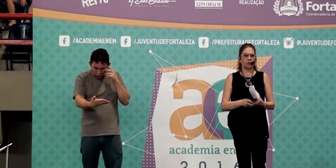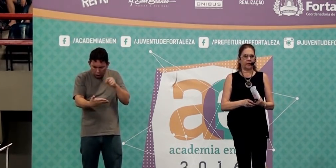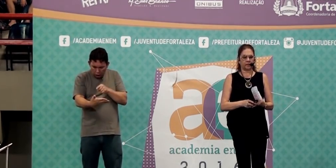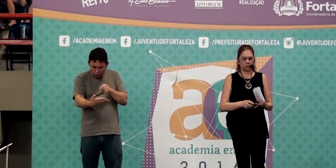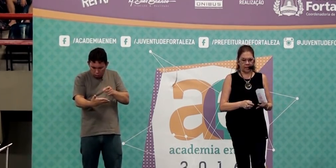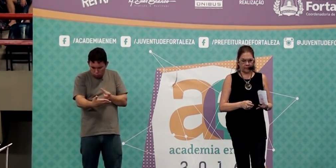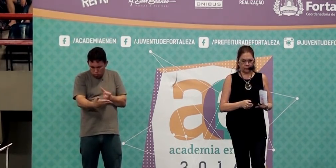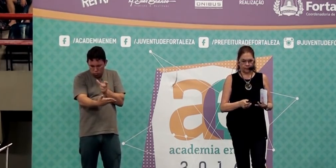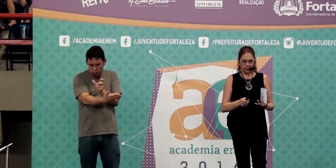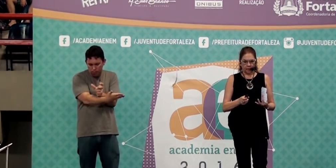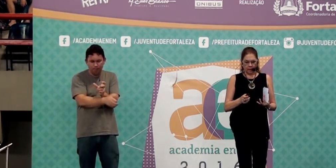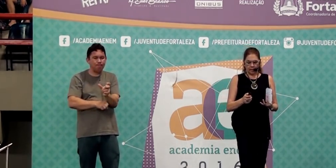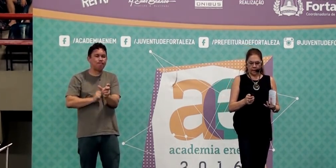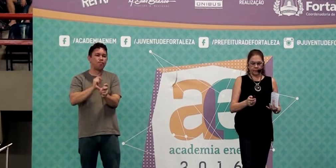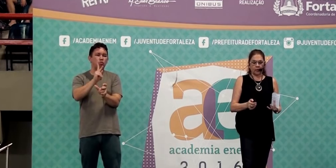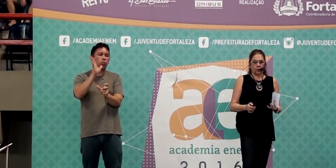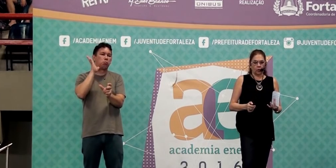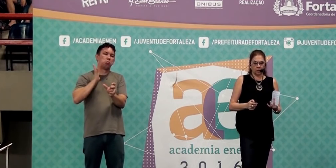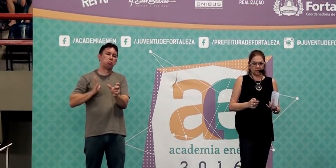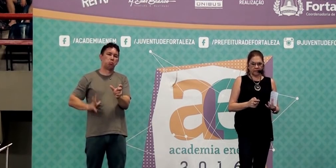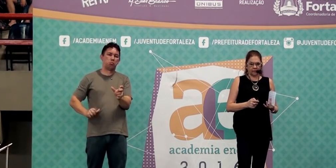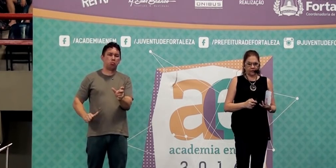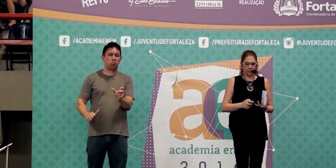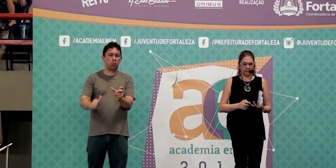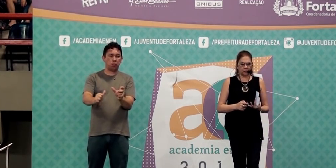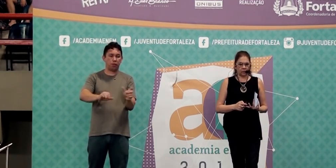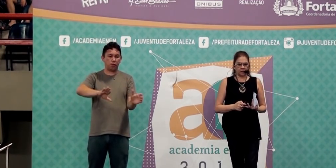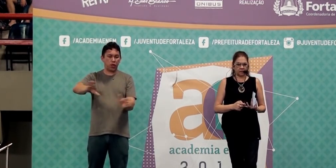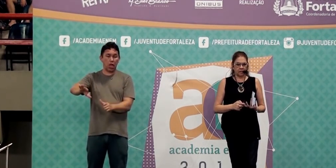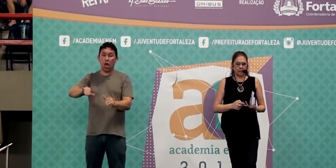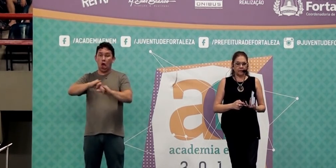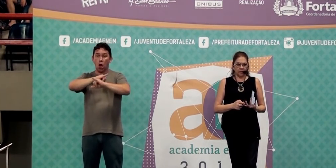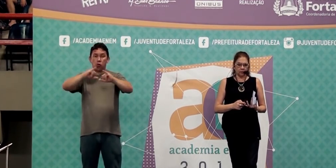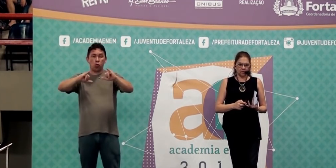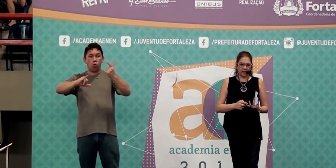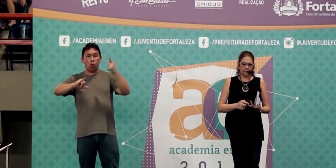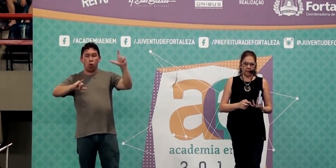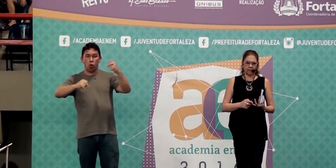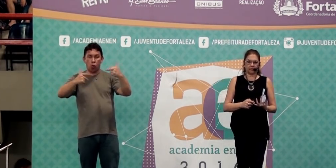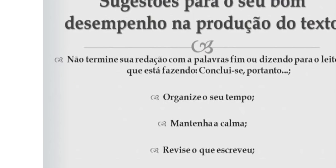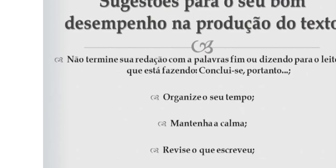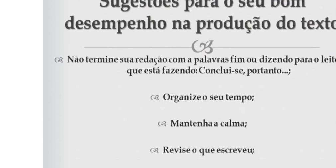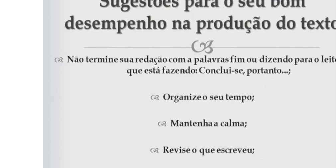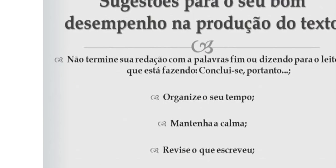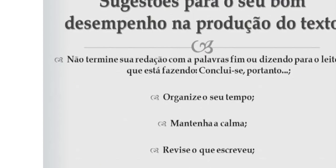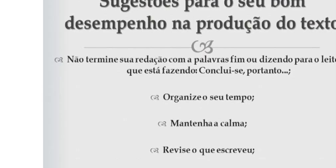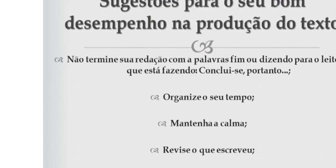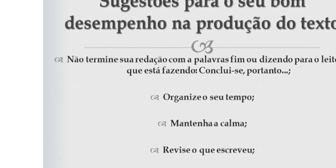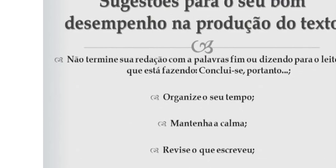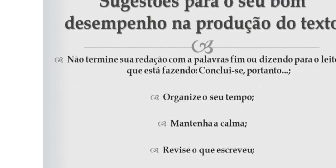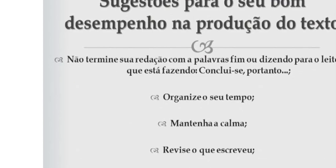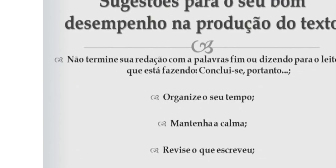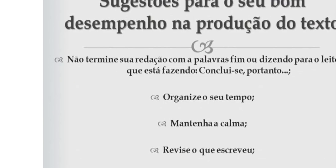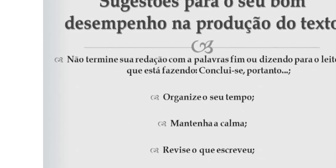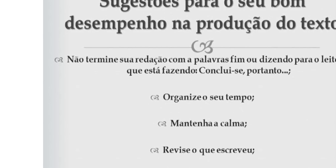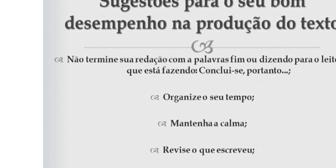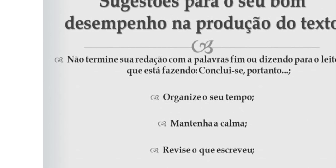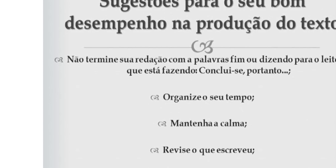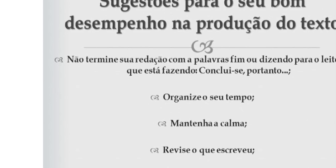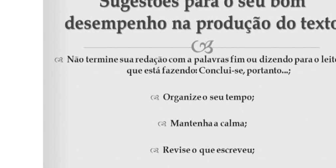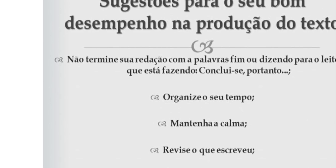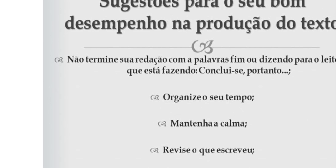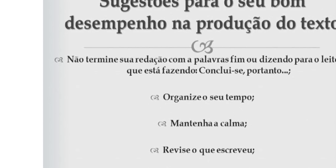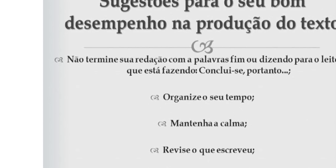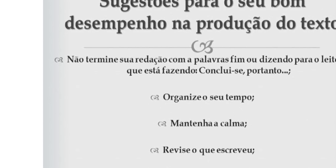a palavra correta de lado. Tá? Outras informações. Não termine sua redação com a palavra